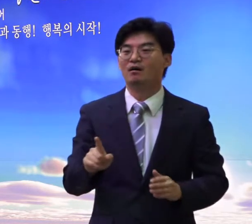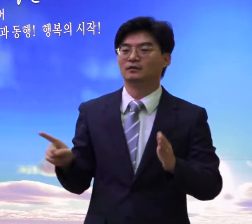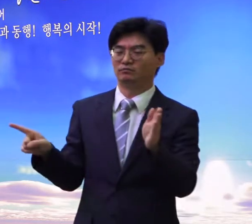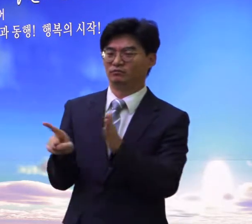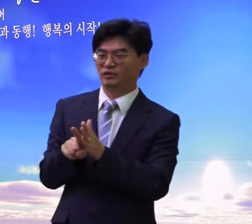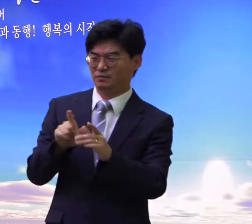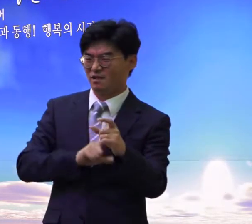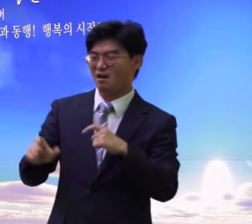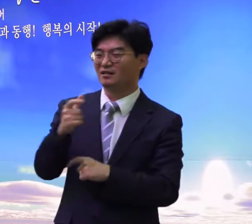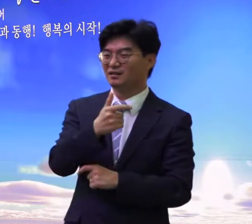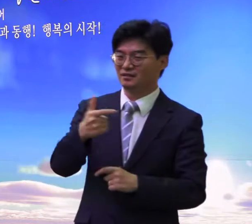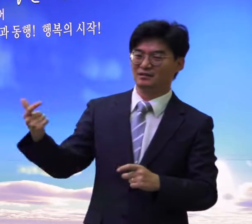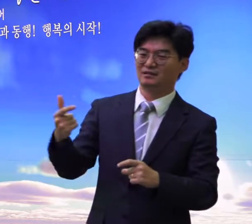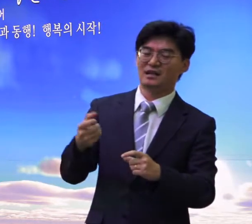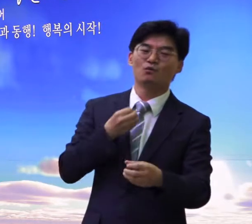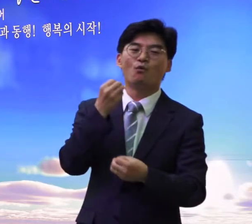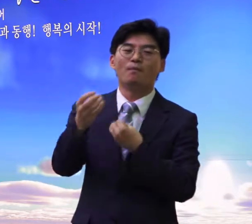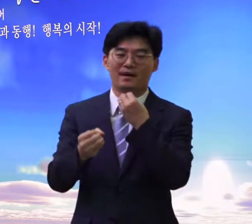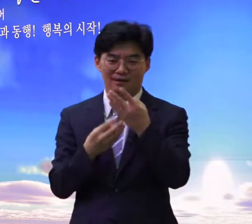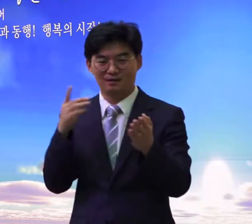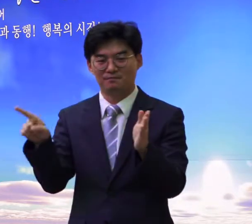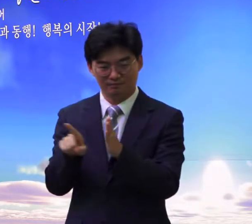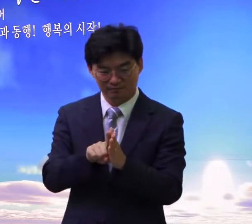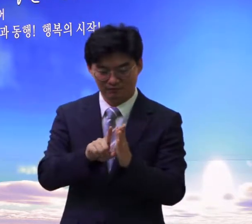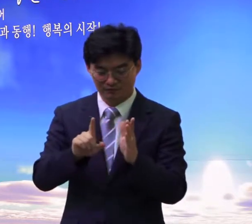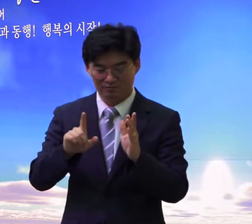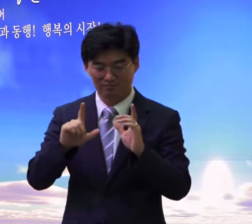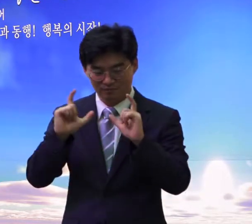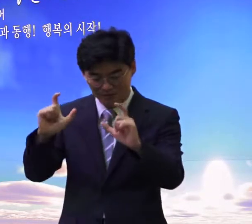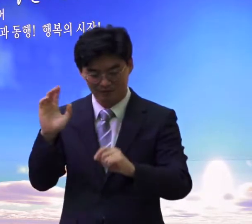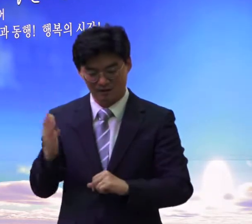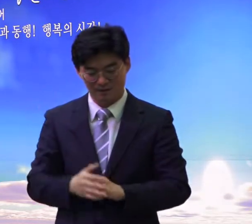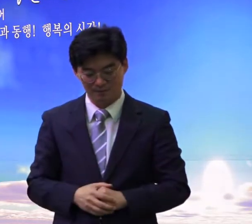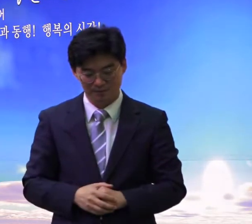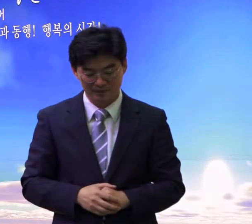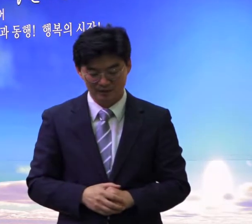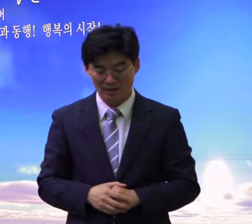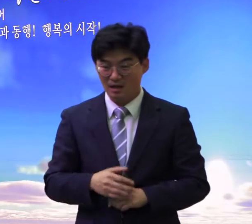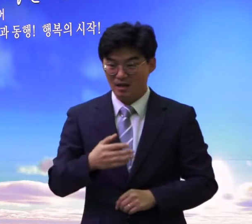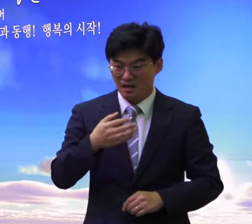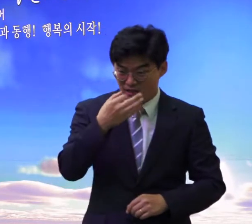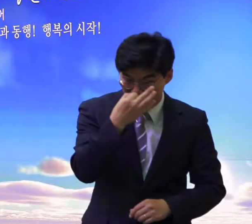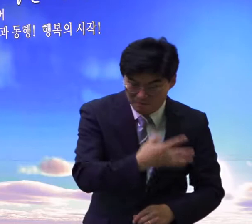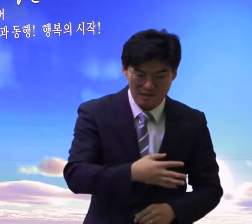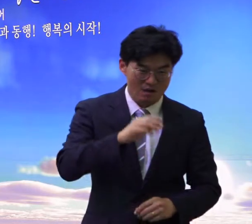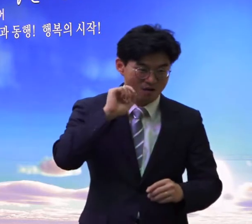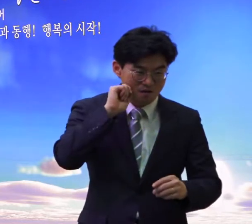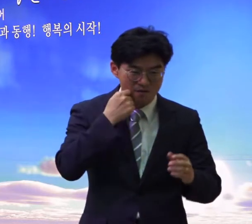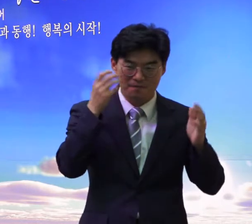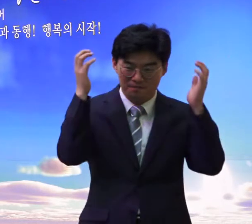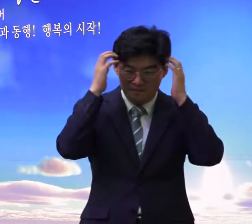하나님이 하나님의 높아지기를 원하며 하나님의 영광이 온 세계 위에 높아지기를 원합니다.